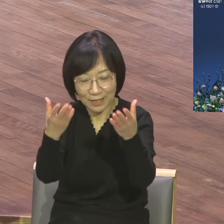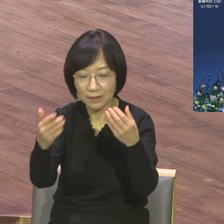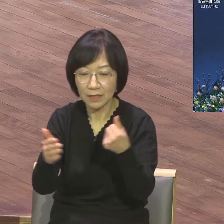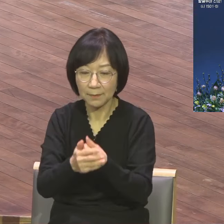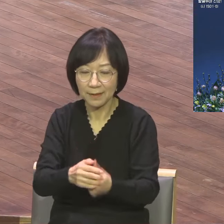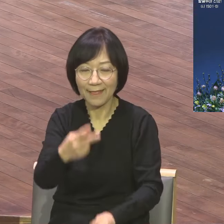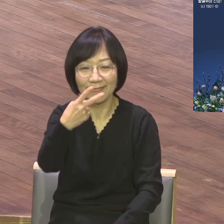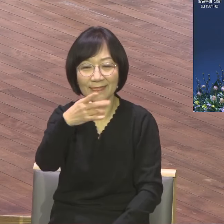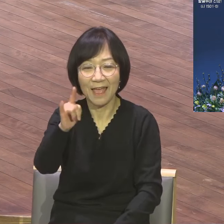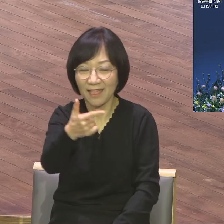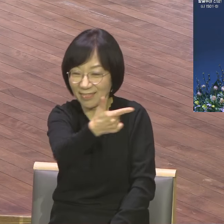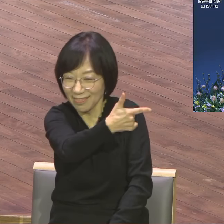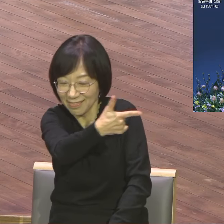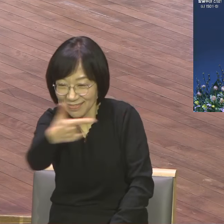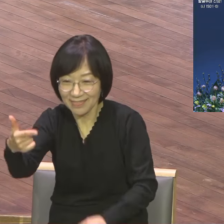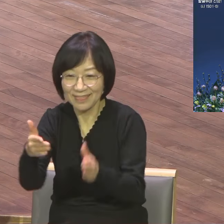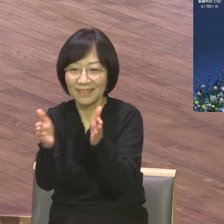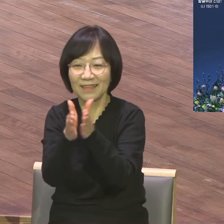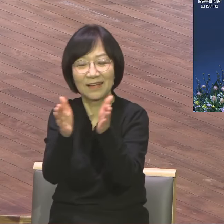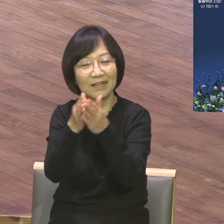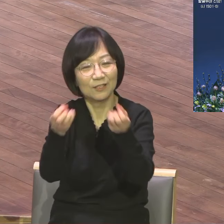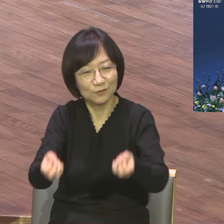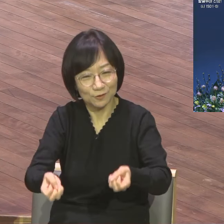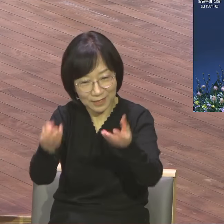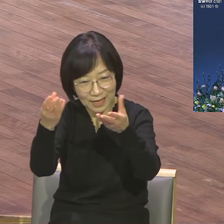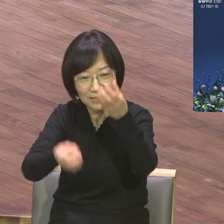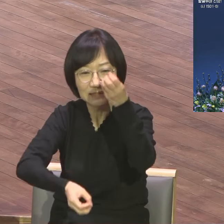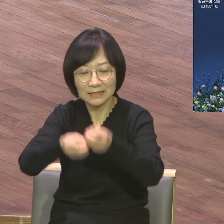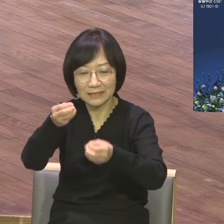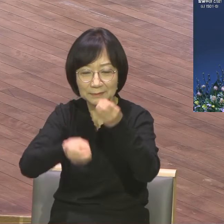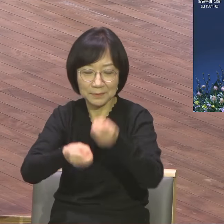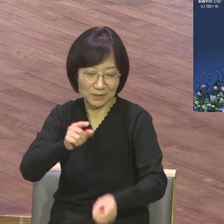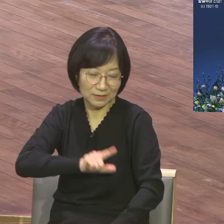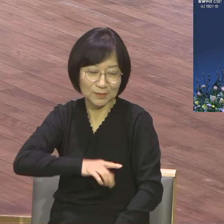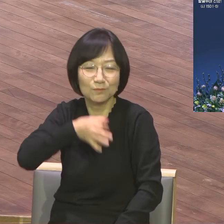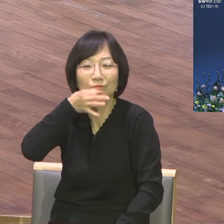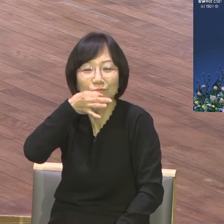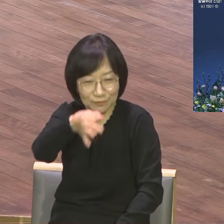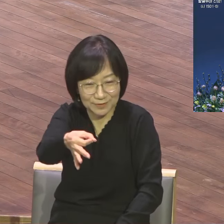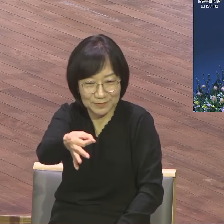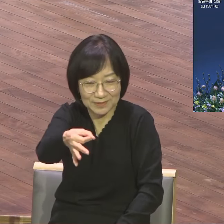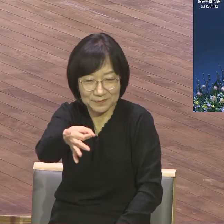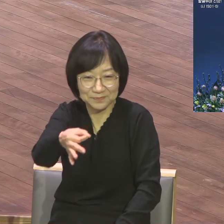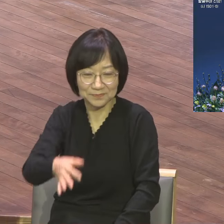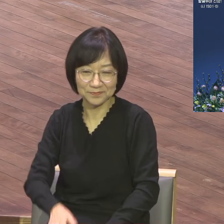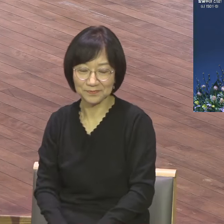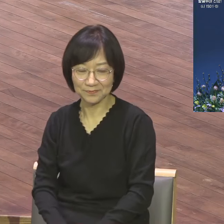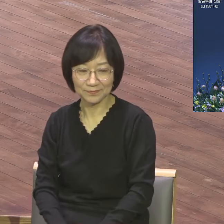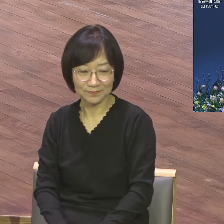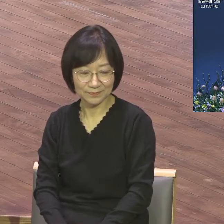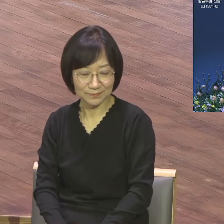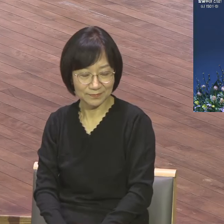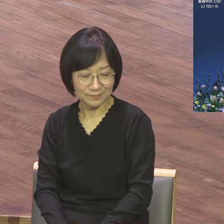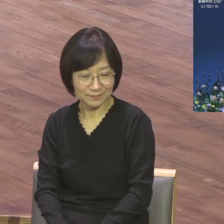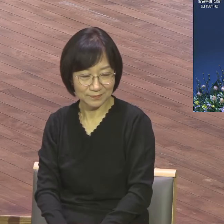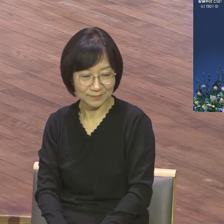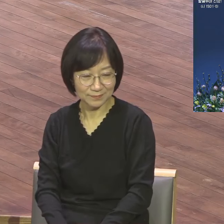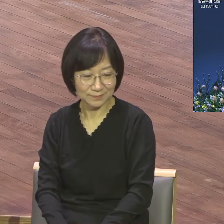시편 그렇게 말합니다. The Great 할렐루야 그렇게 말합니다. 특별히 이